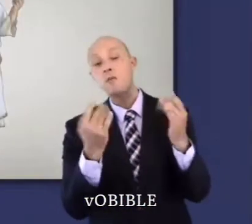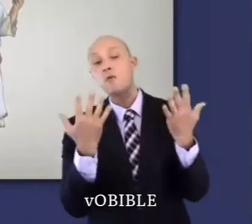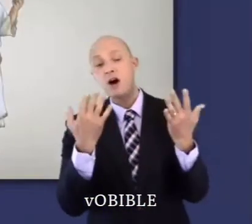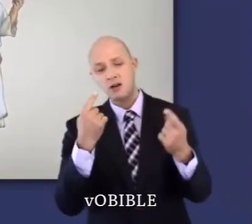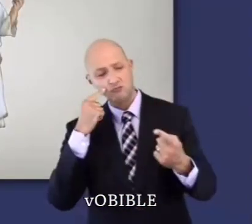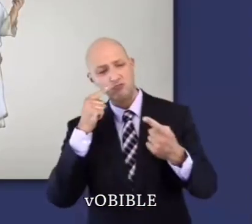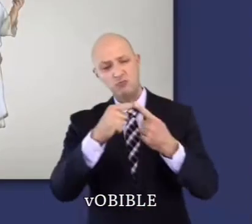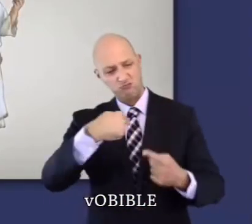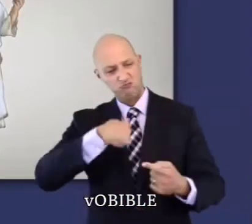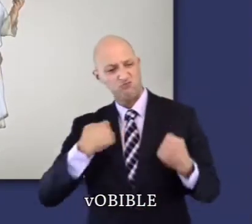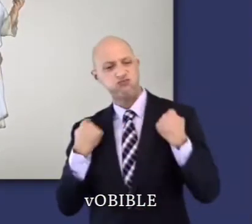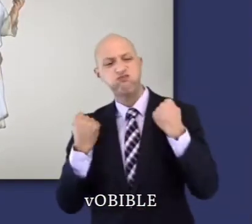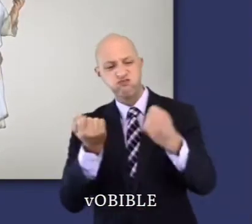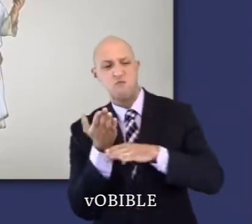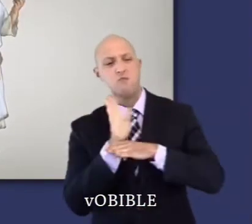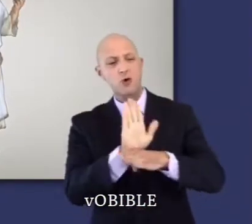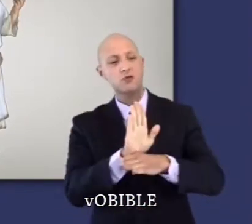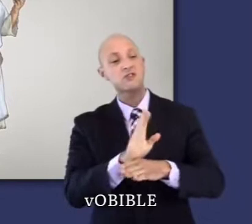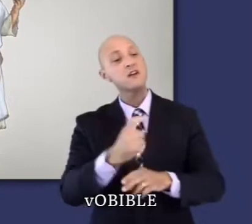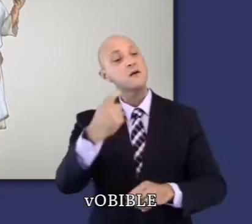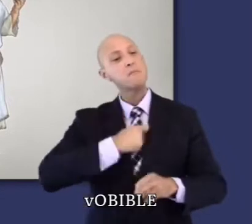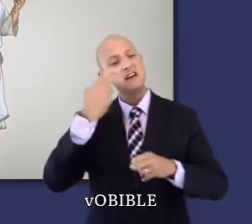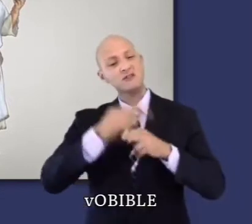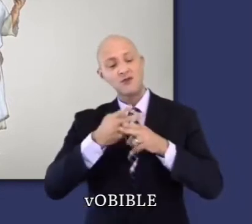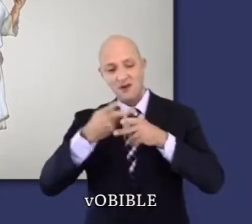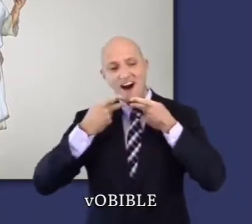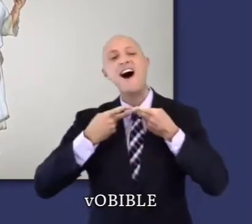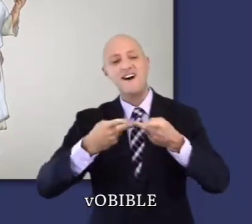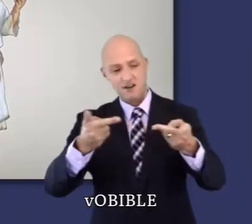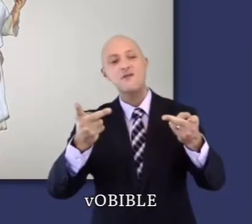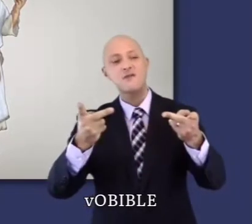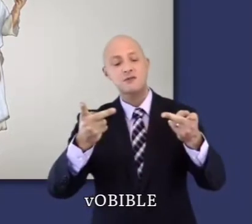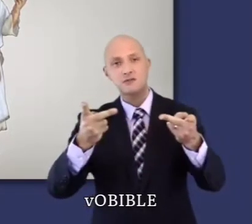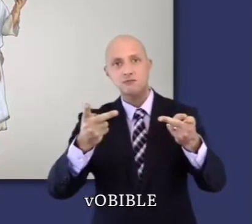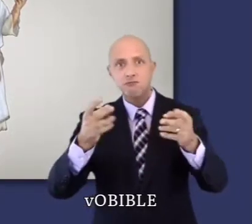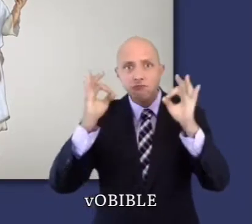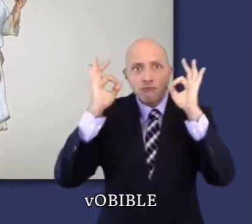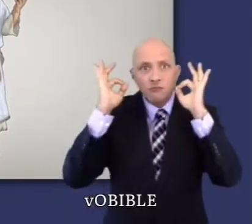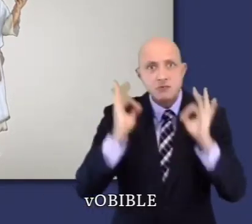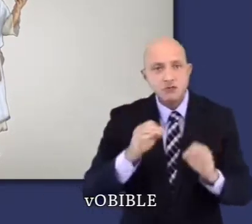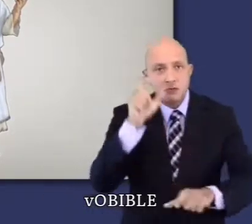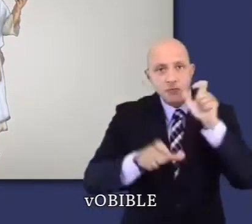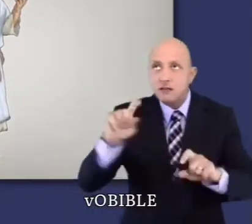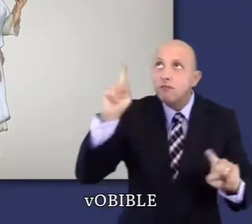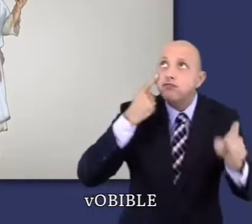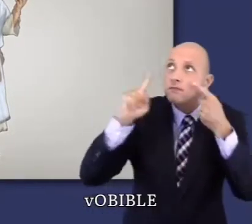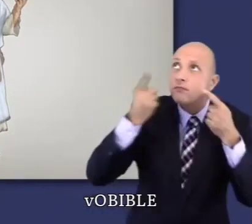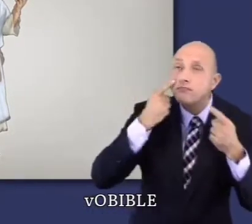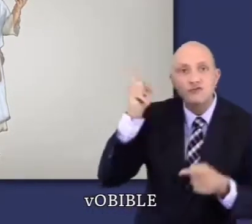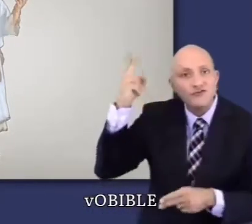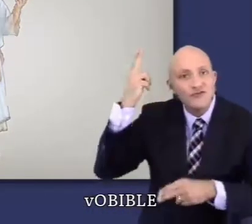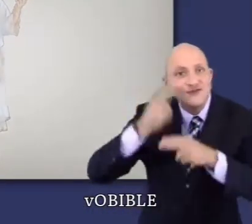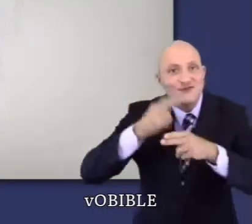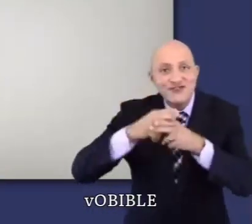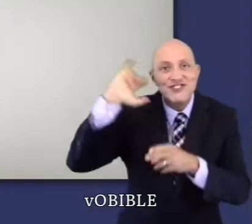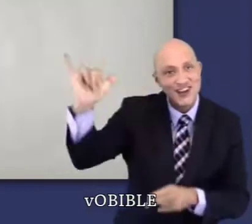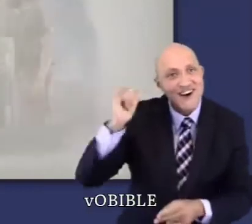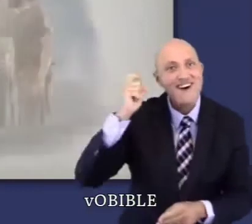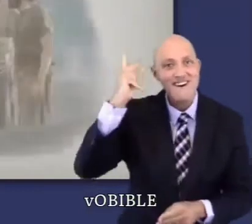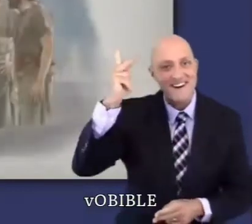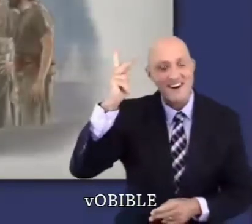ma puissance et pour qu'on proclame mon nom sur toute la terre. » Le nom de Dieu est effectivement devenu